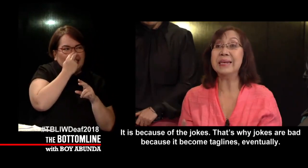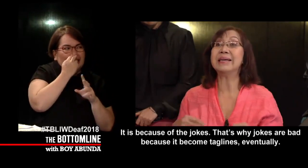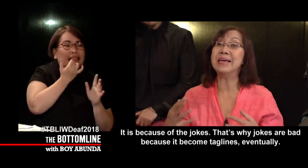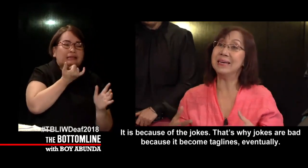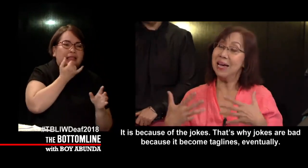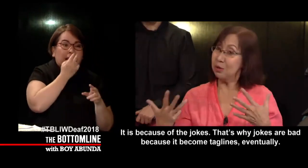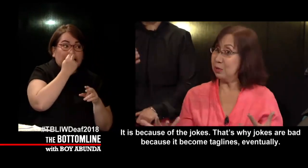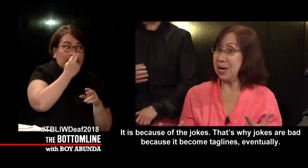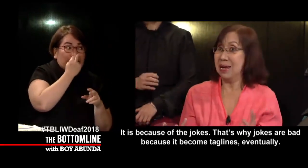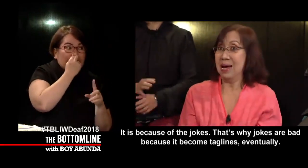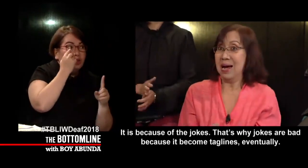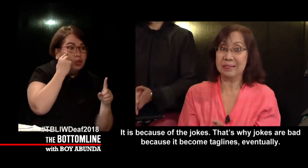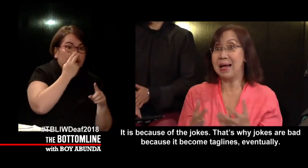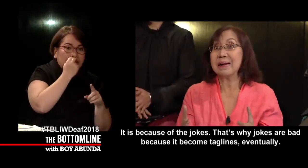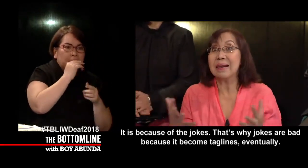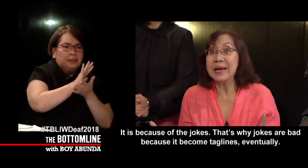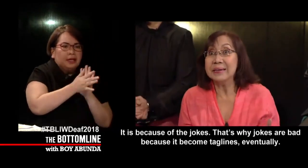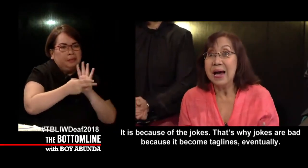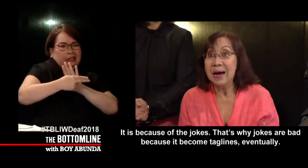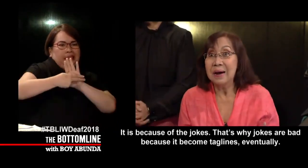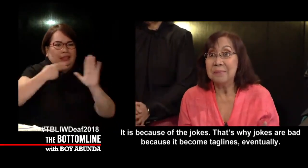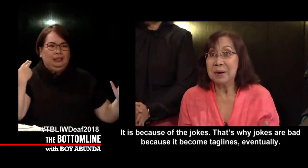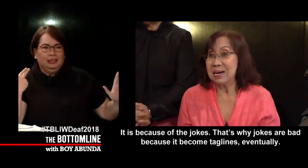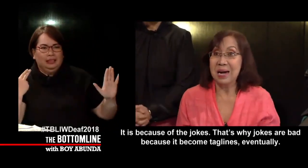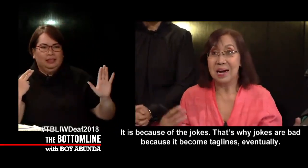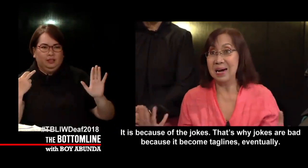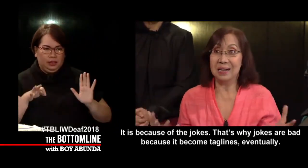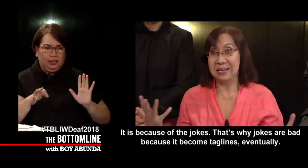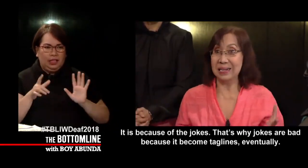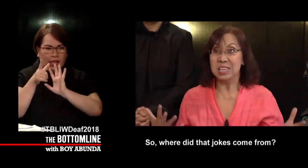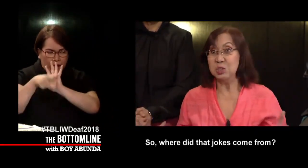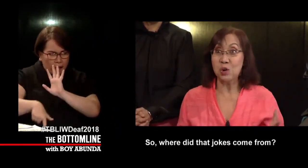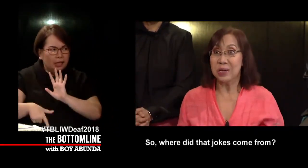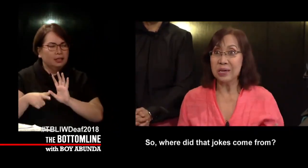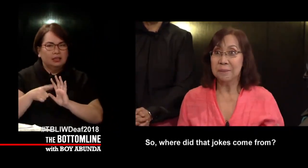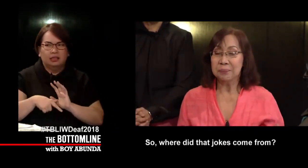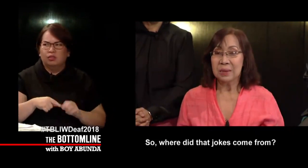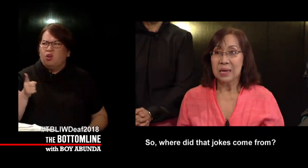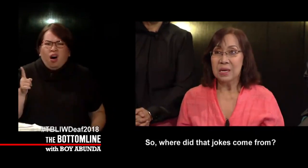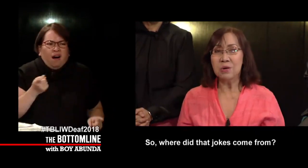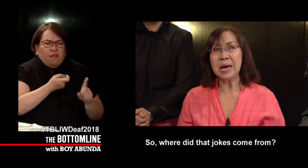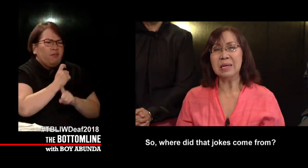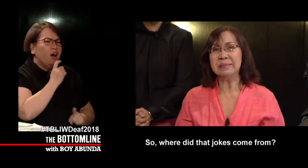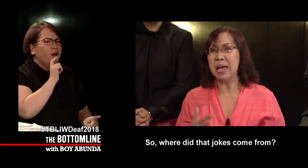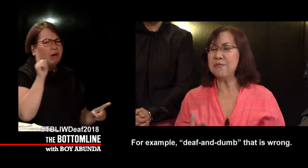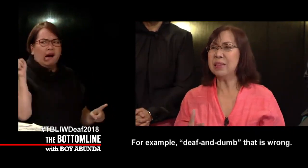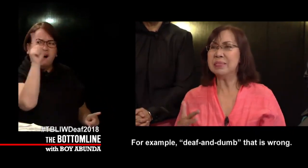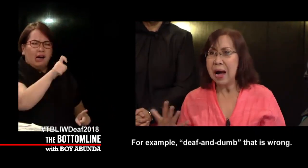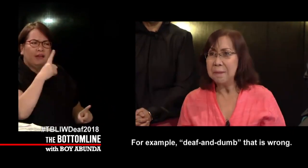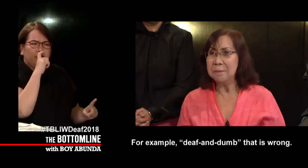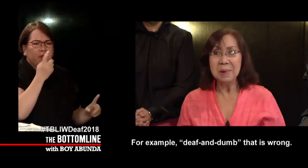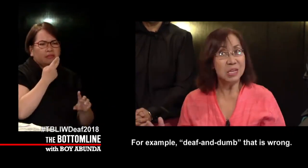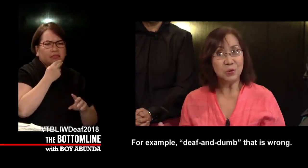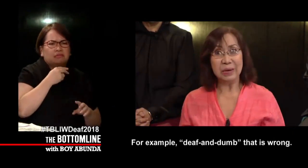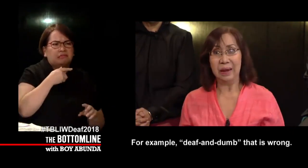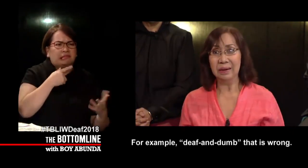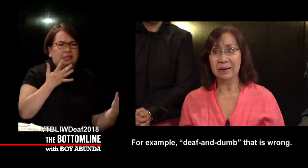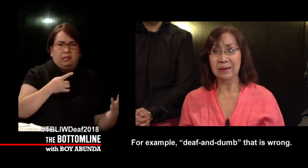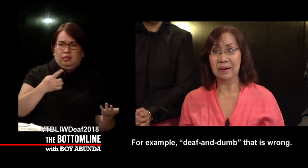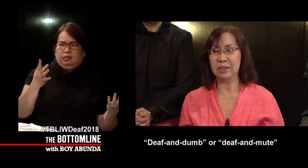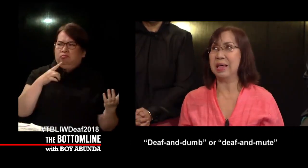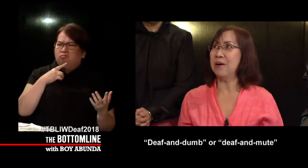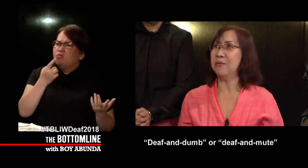eh. Nagiging ano siya, tagline na pagka nag-enjoy. So saan ang galing yung mga Yung kagaya ng biro-biroan? deaf and dumb. Mali yun